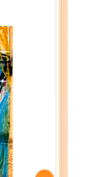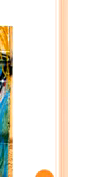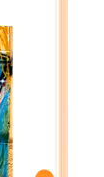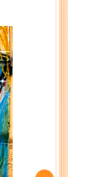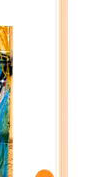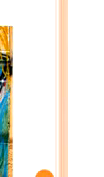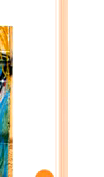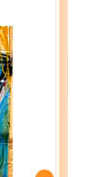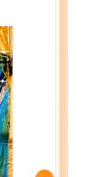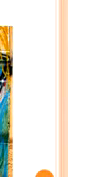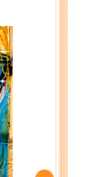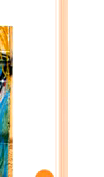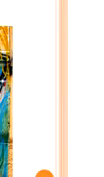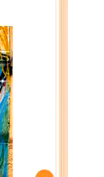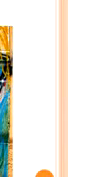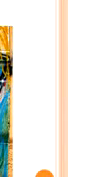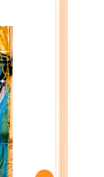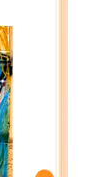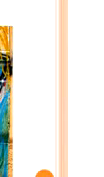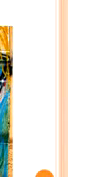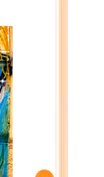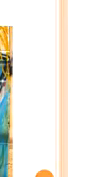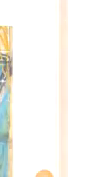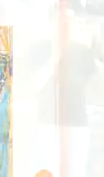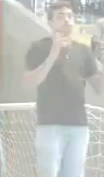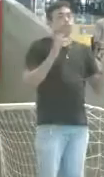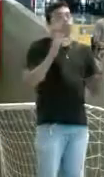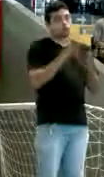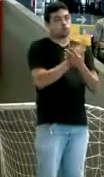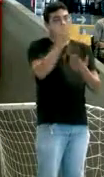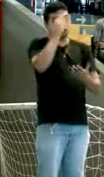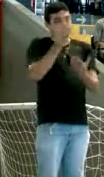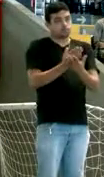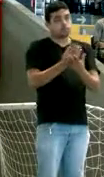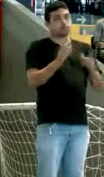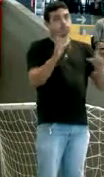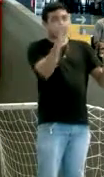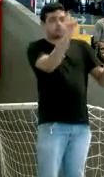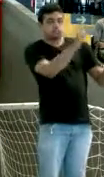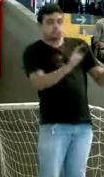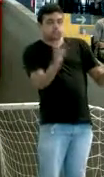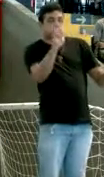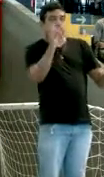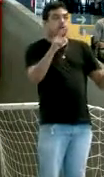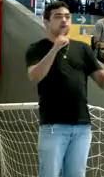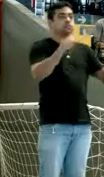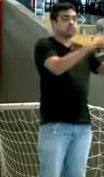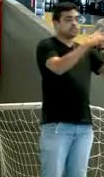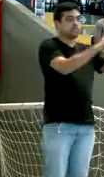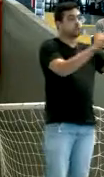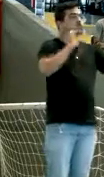É uma arte polêmica. Há quem acredite que o grafite só serve para sujar a cidade.